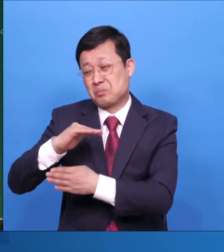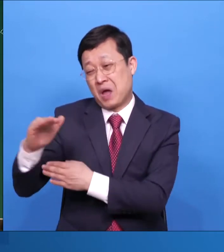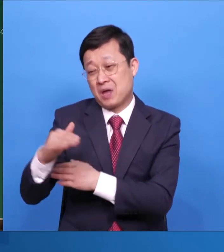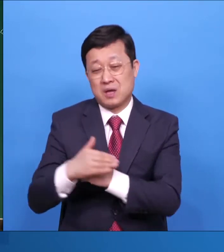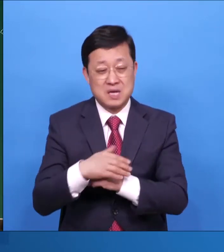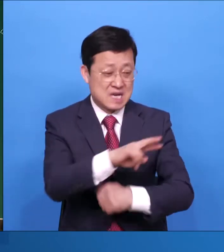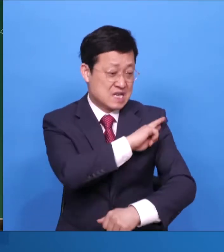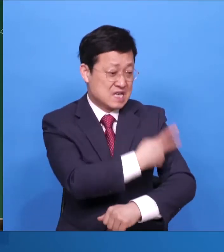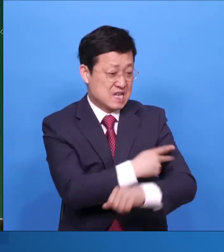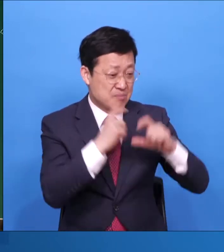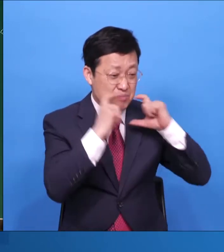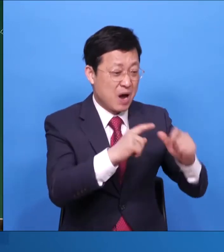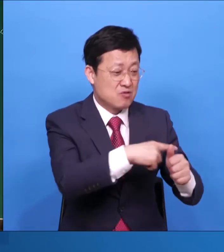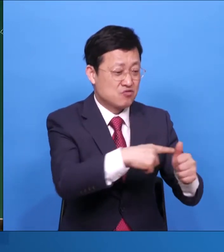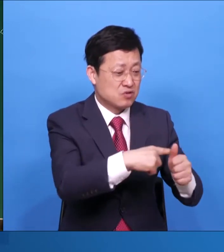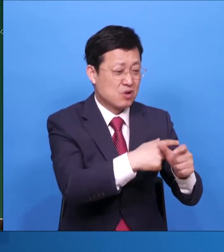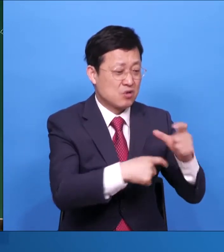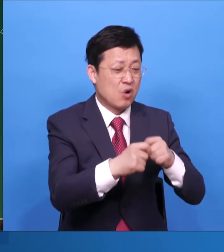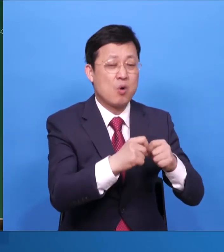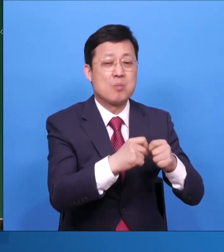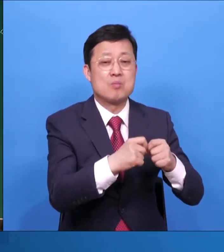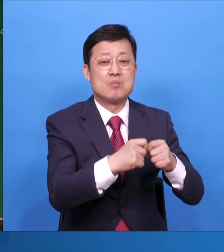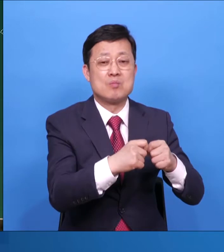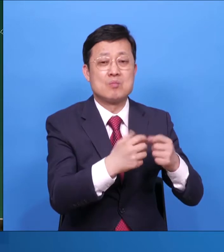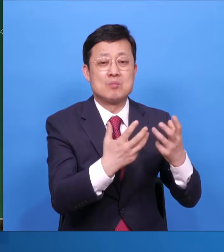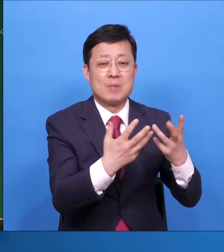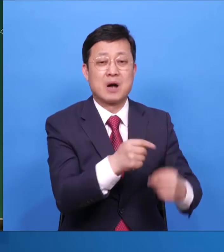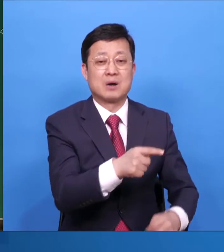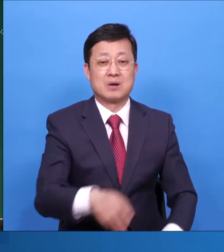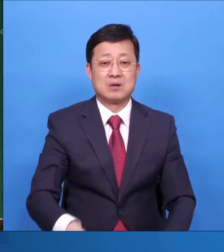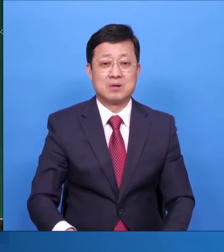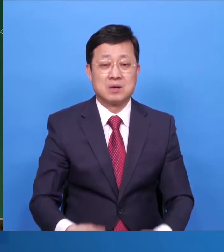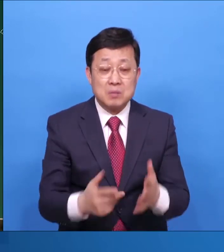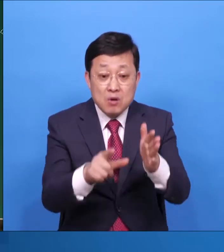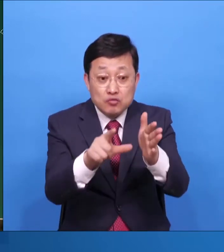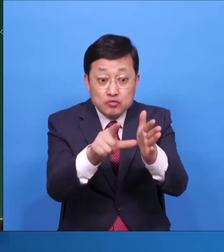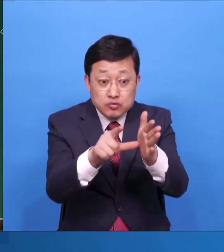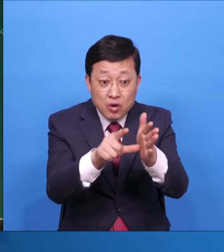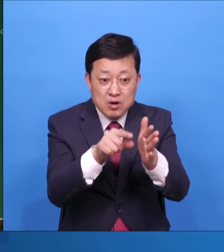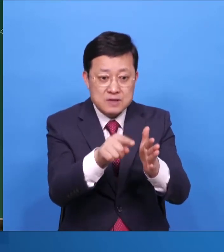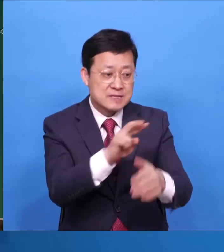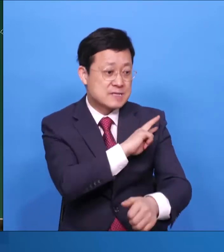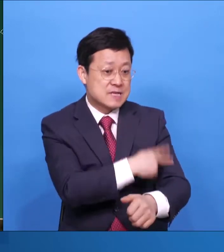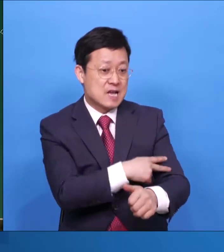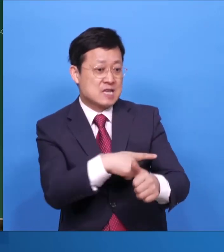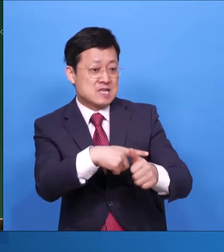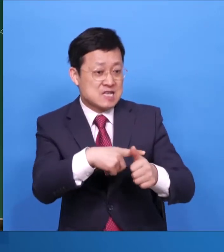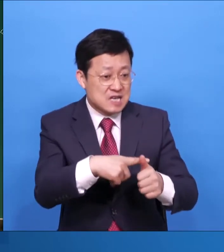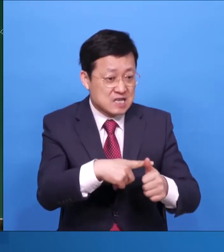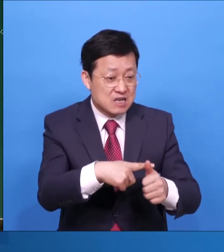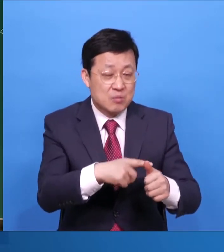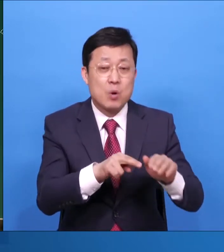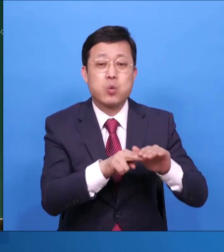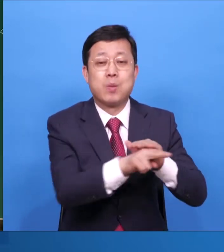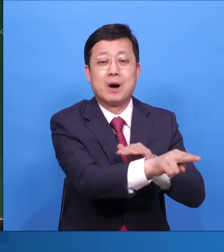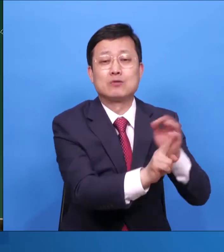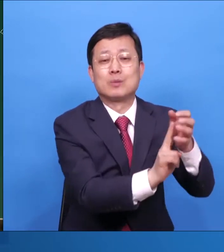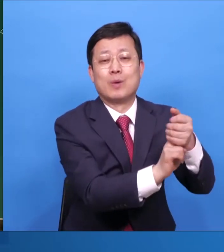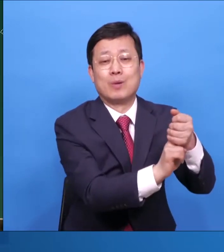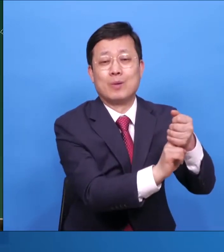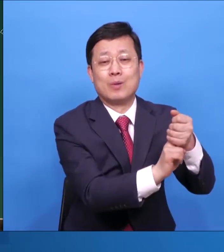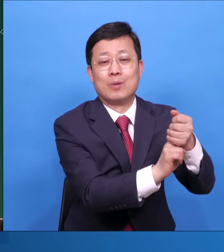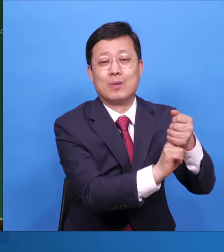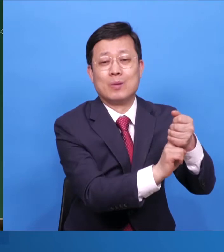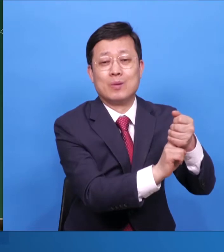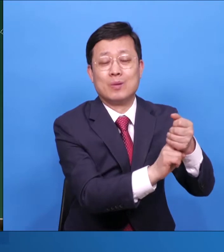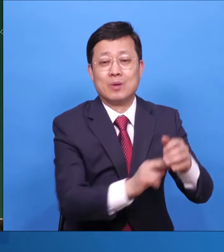guerra. 쉽게 말하면 루터도 죽이려다 못 죽인 거고요. Simplemente hablando, ellos querían tratar de matar a Martín Lutero, pero no lo pudieron. 이